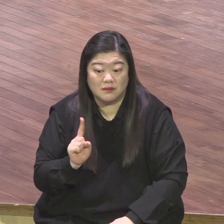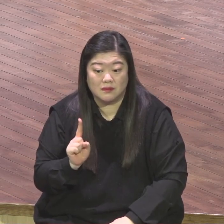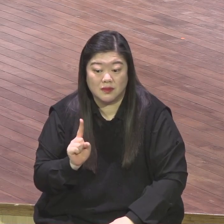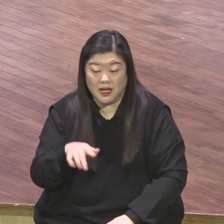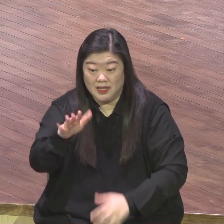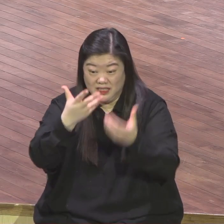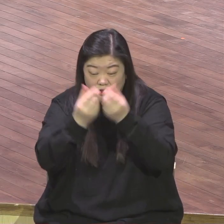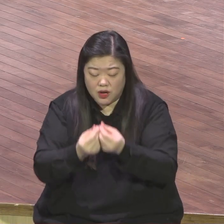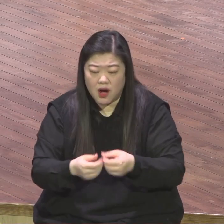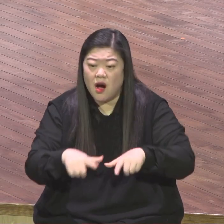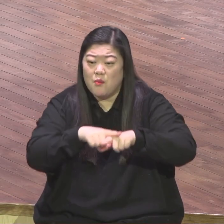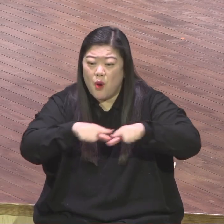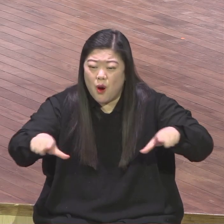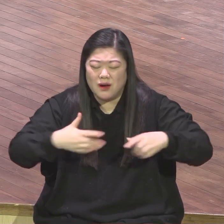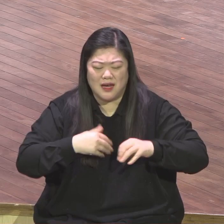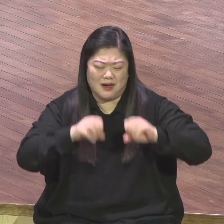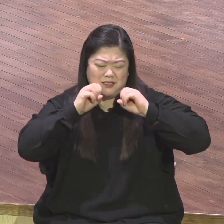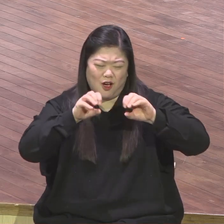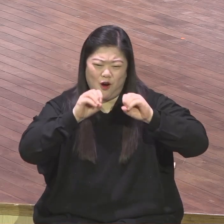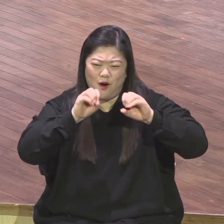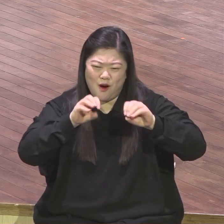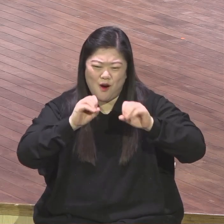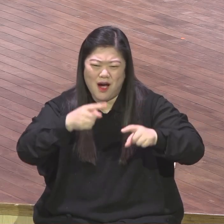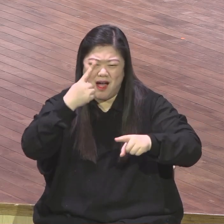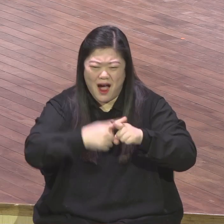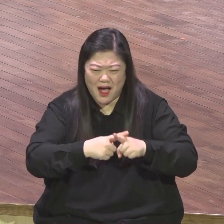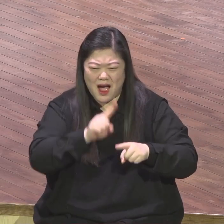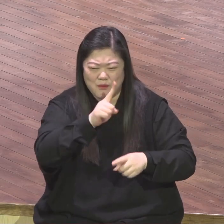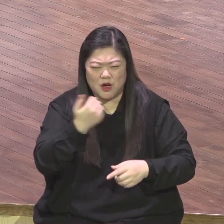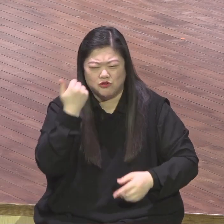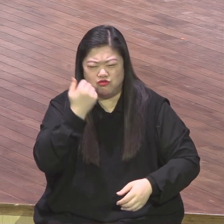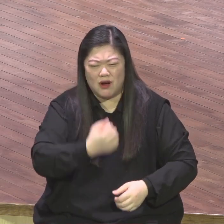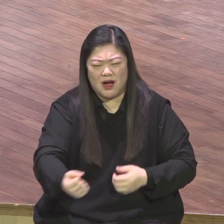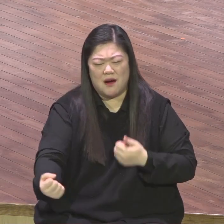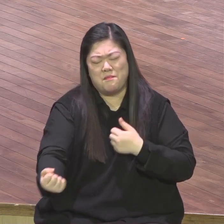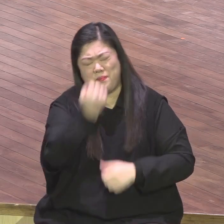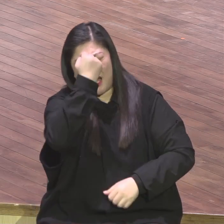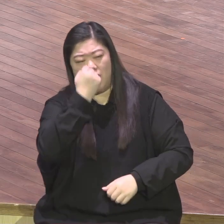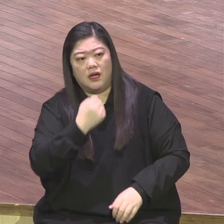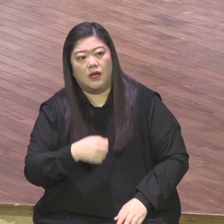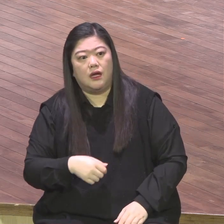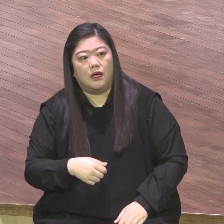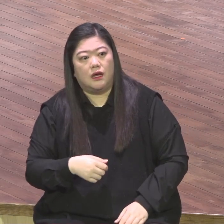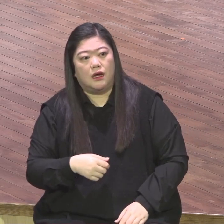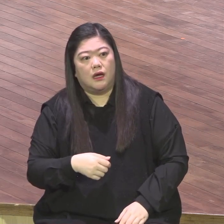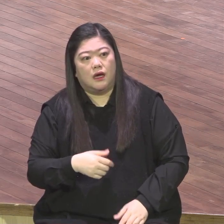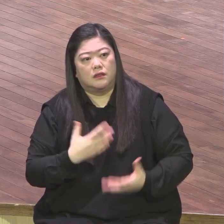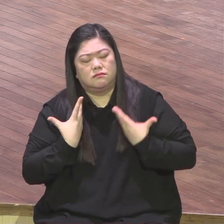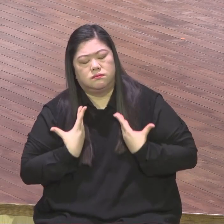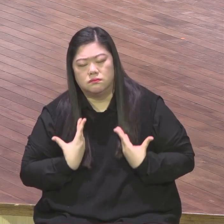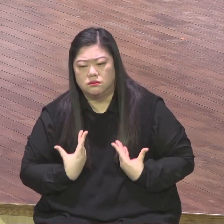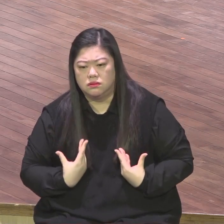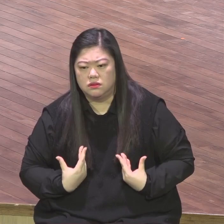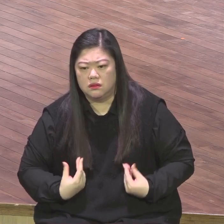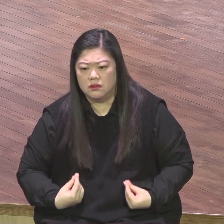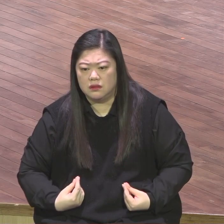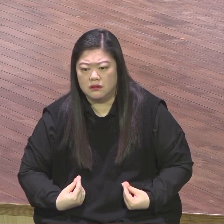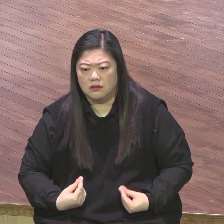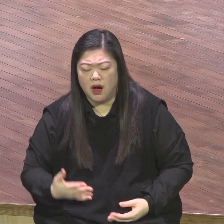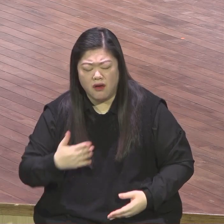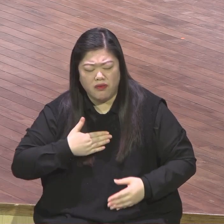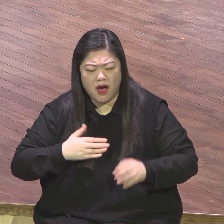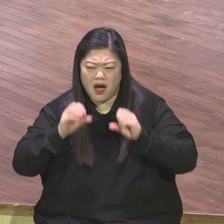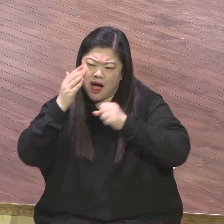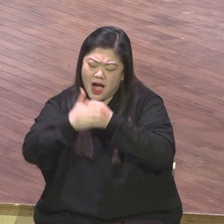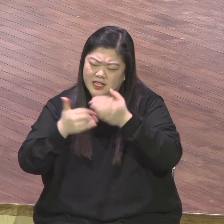보통 사람은 내가 전도하다가 이렇게 고통을 당해야 되나? 이렇게 배고픔을, 이런